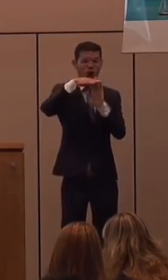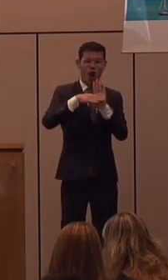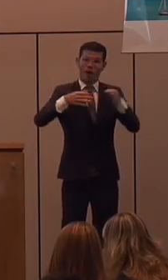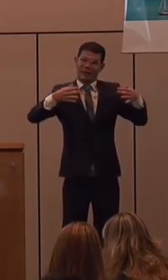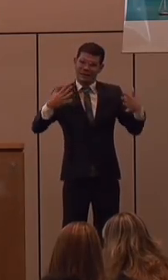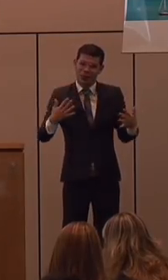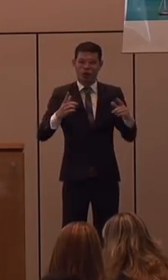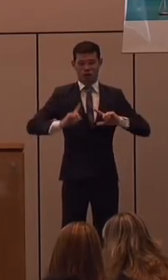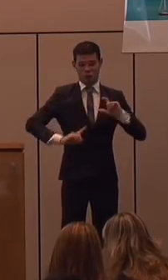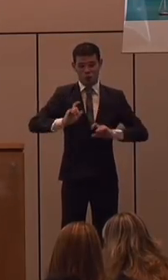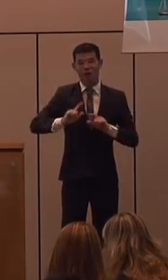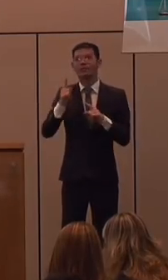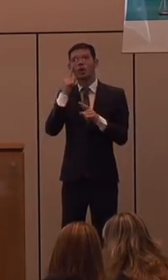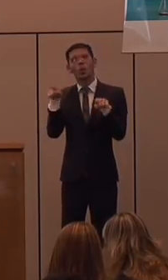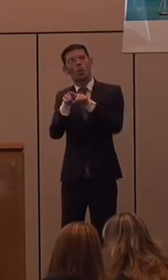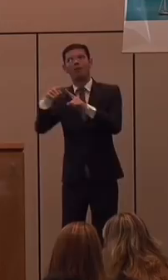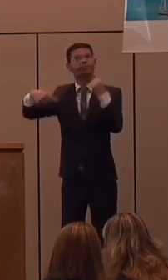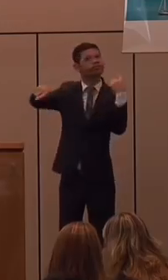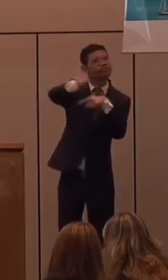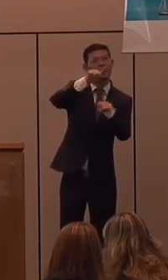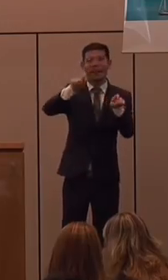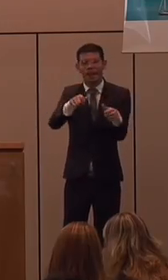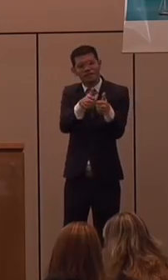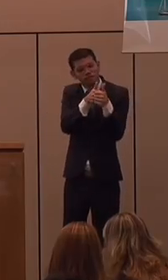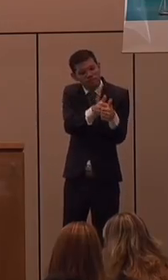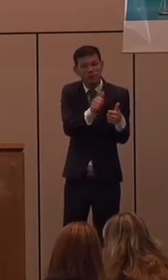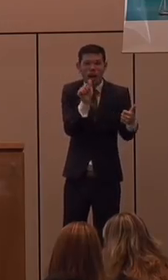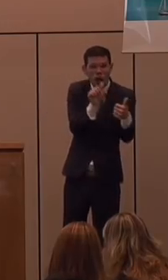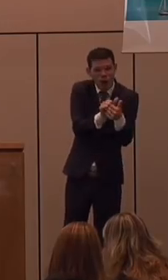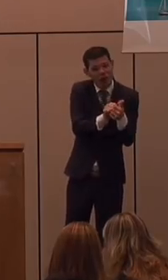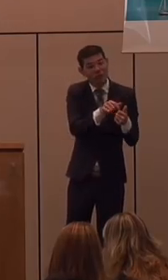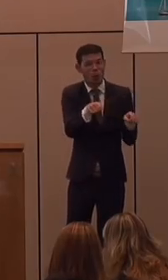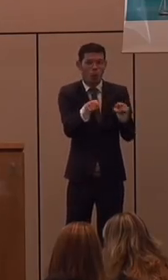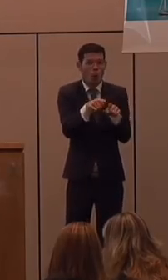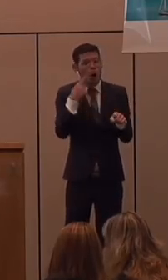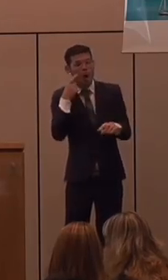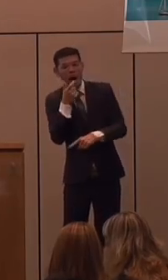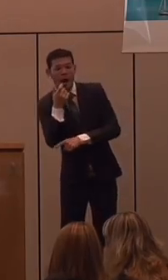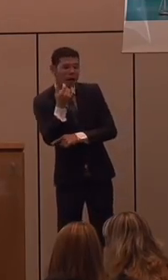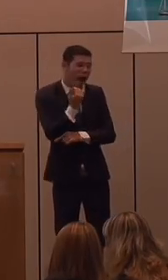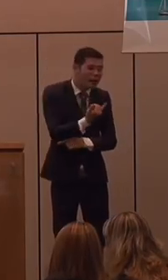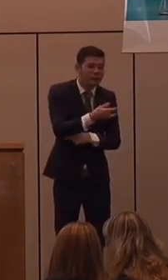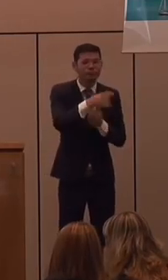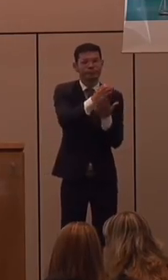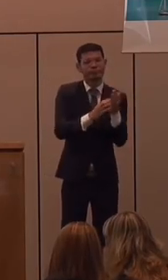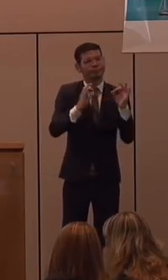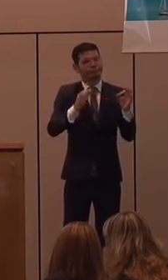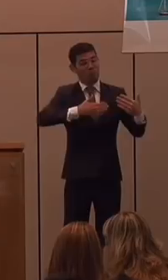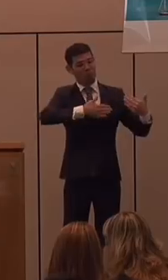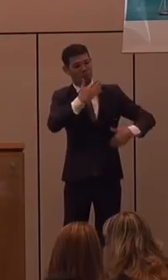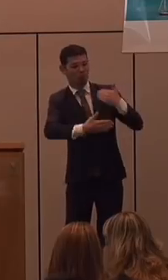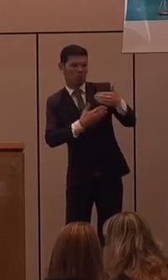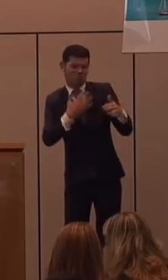porque ellos tienen que hacer también la verificación y el acompañamiento de este tipo de actividades que requieren la certificación para poderlas desarrollar